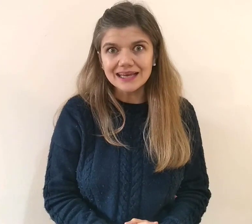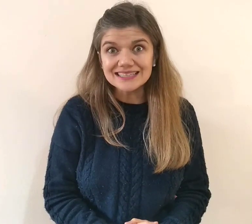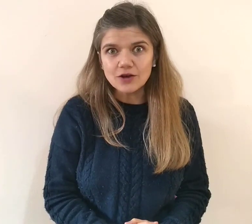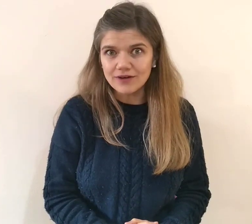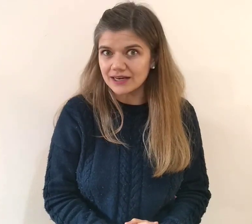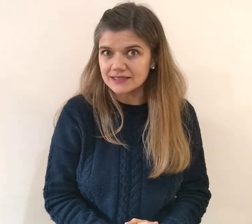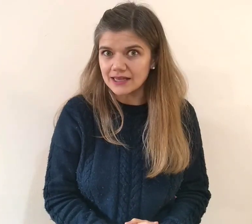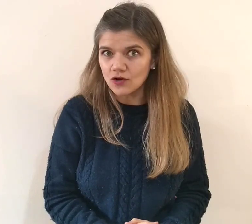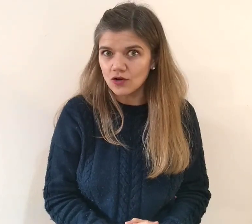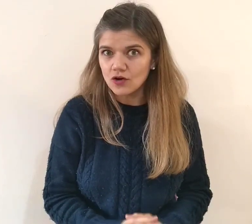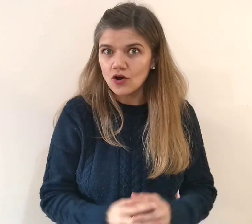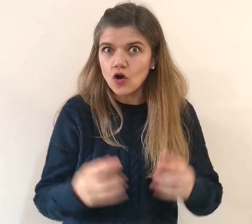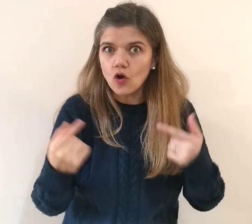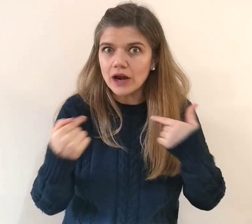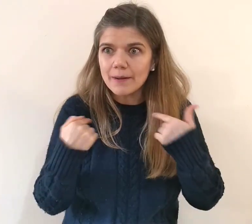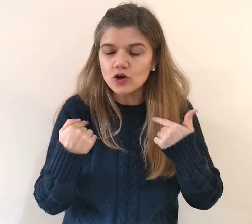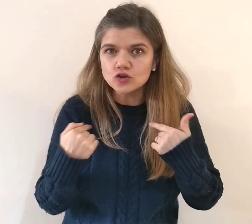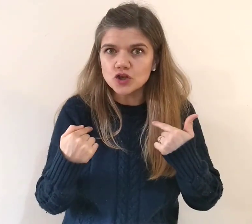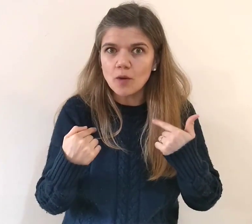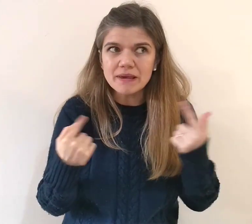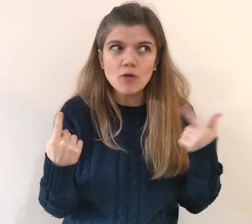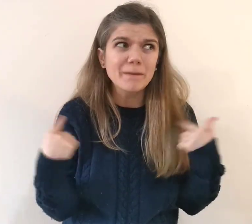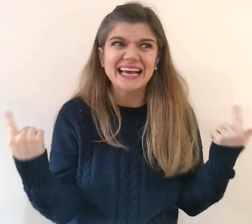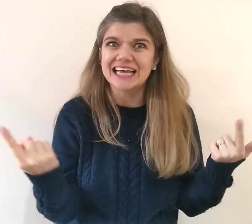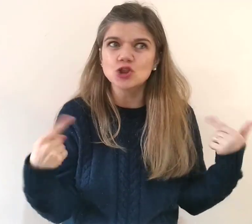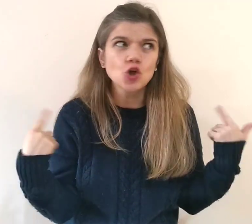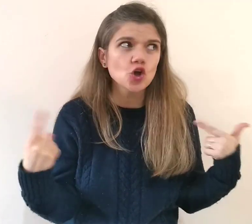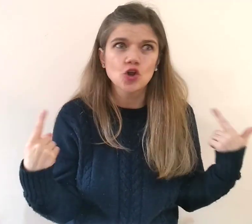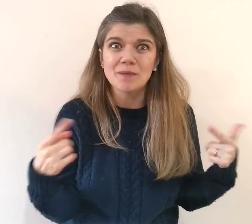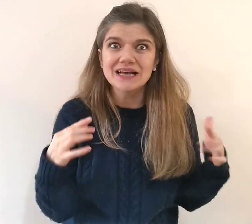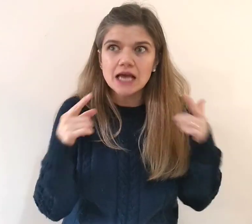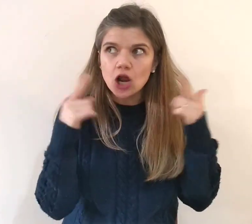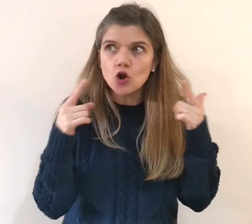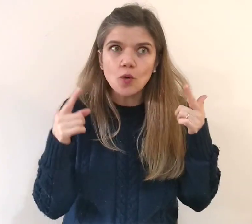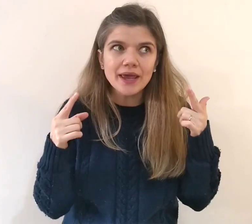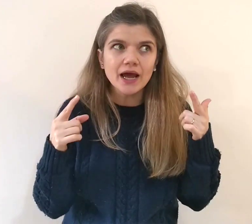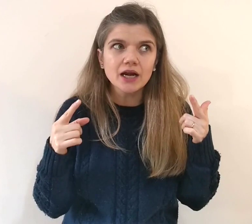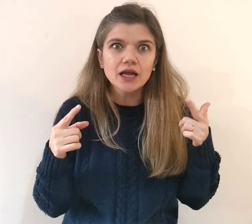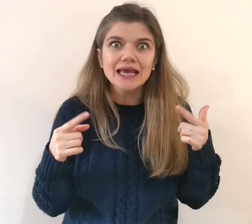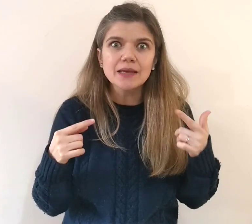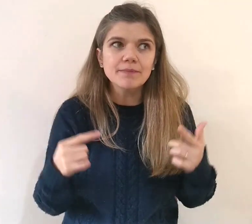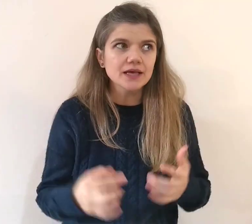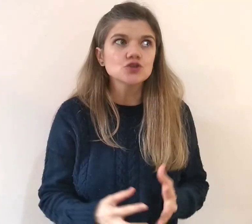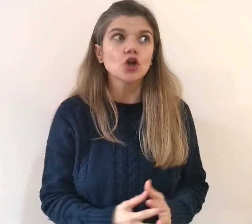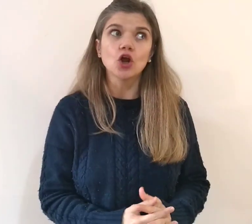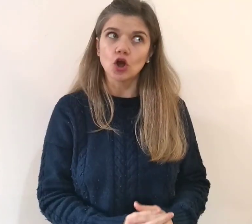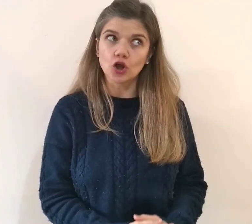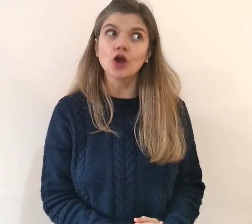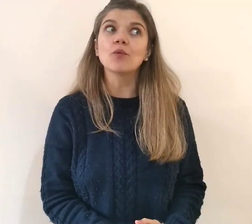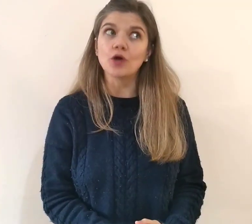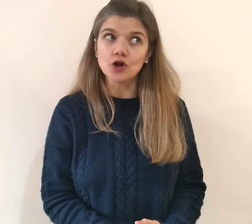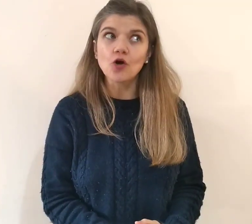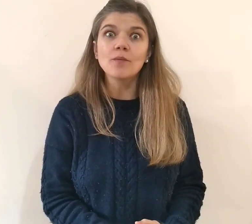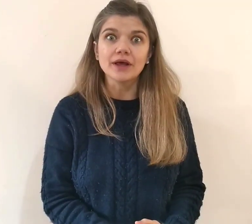Ese fariseo oraba consigo mismo para que todos los demás lo vean y piensen, qué buen hombre